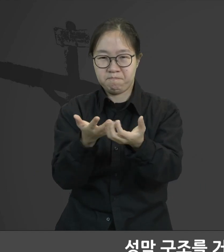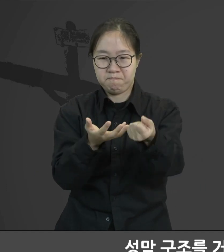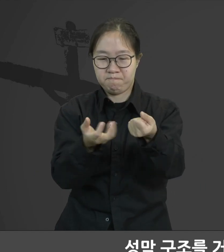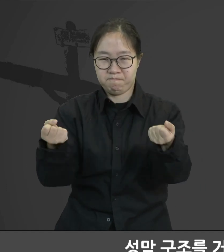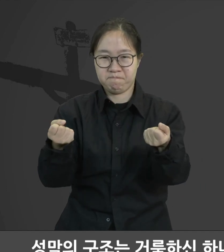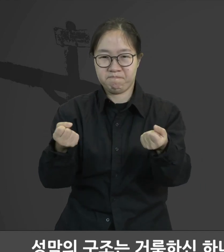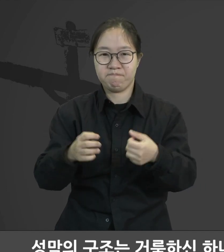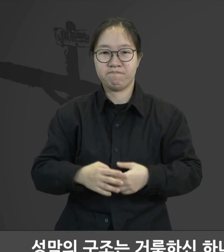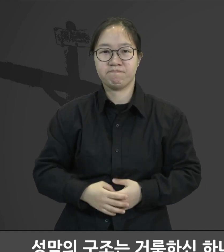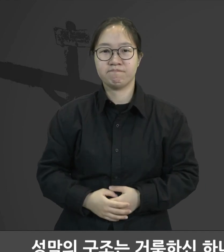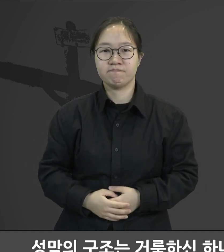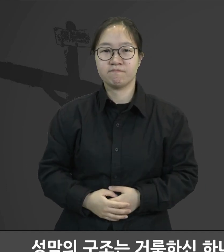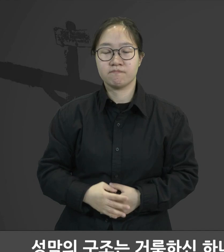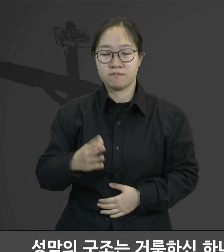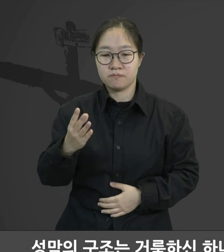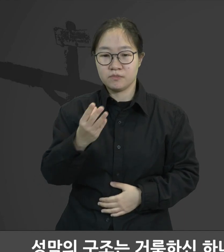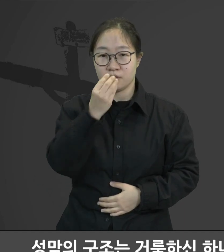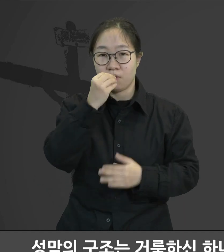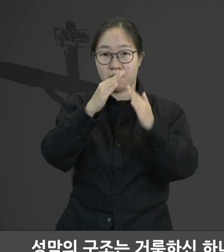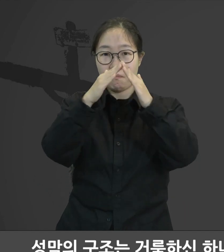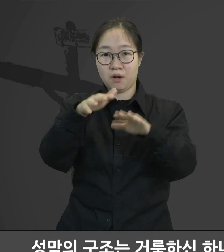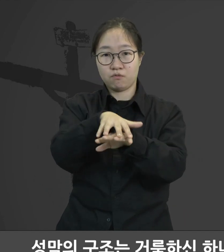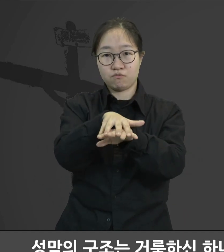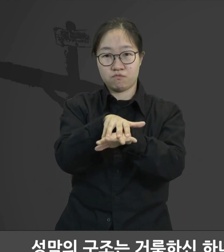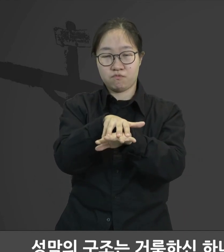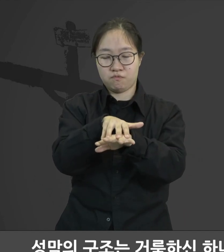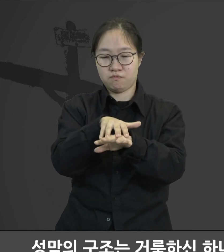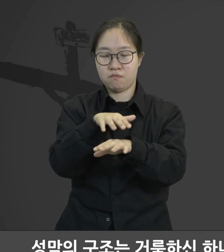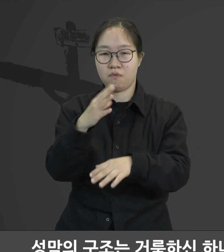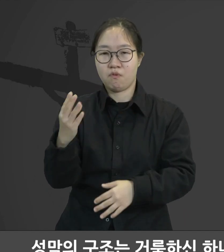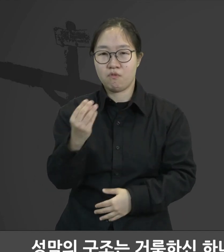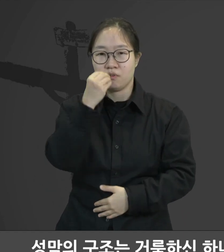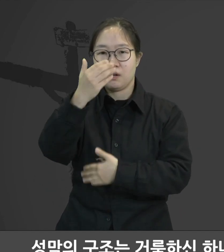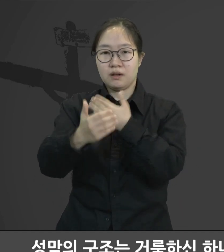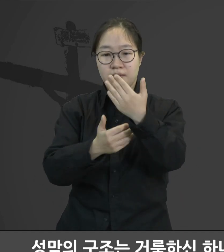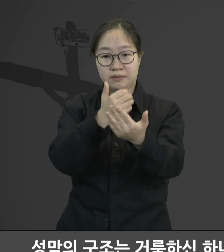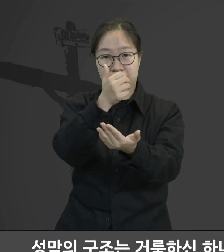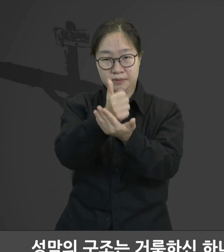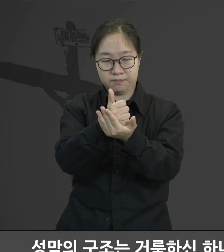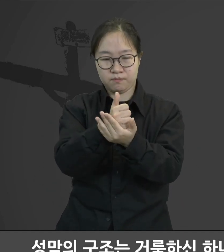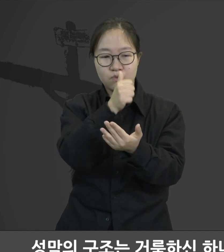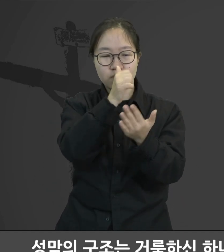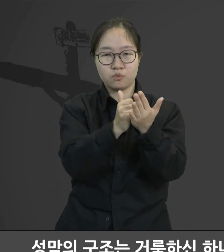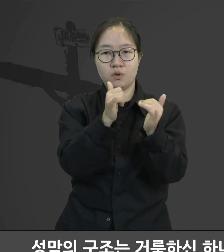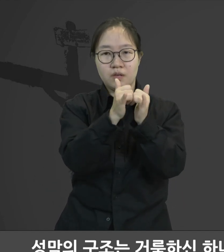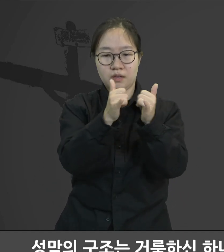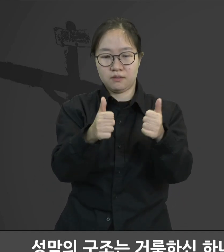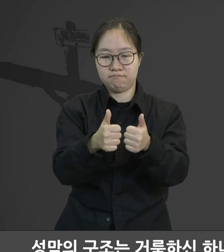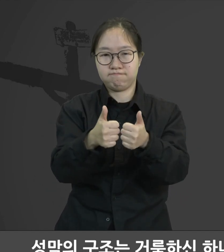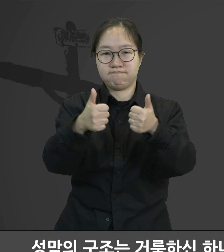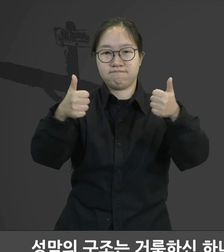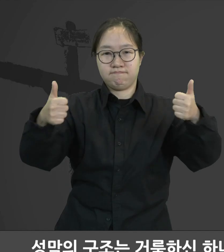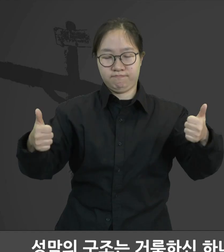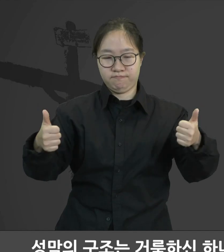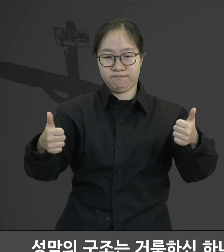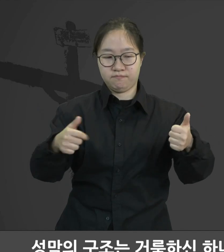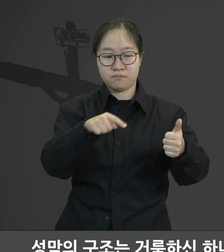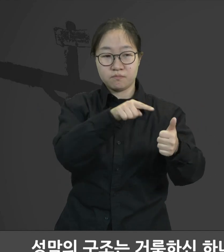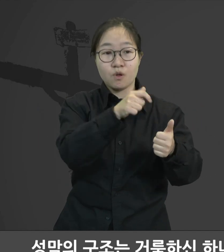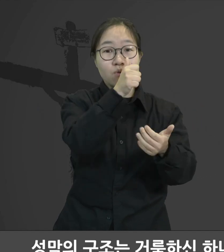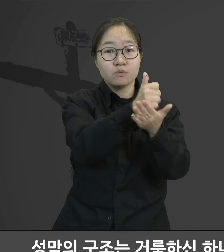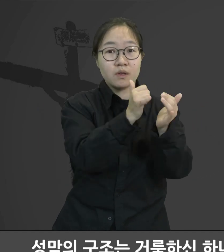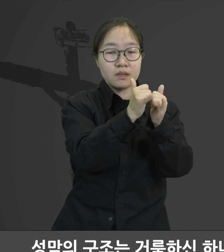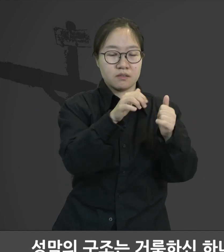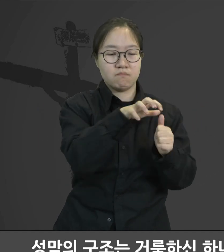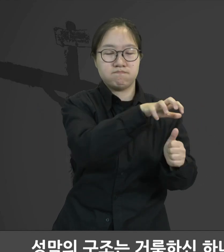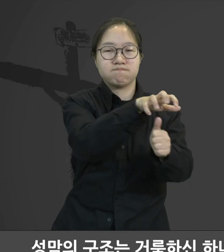했습니다. 성막의 구조는 거룩하신 하나님과 죄인들 사이에 거리를 두어 죄인들을 보호하는